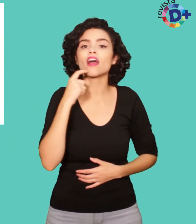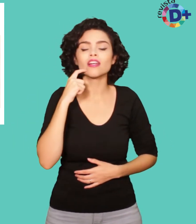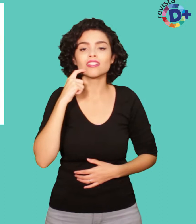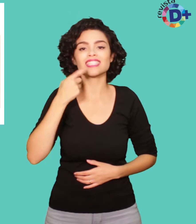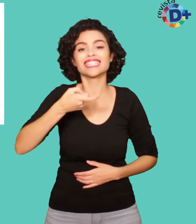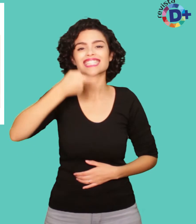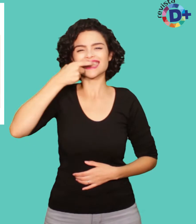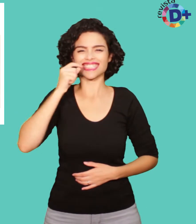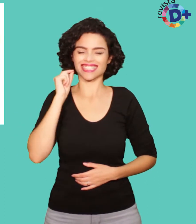ortodontia